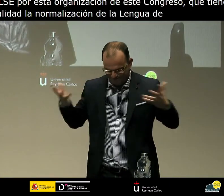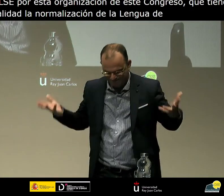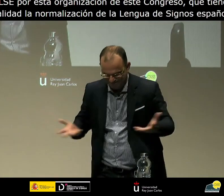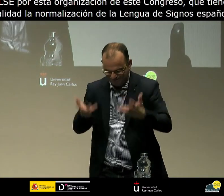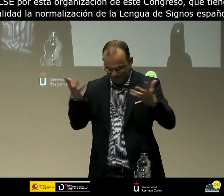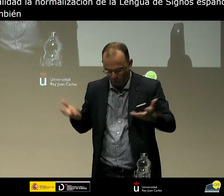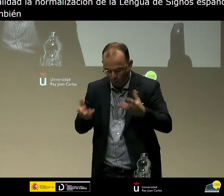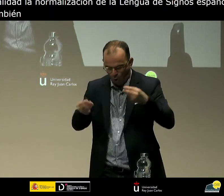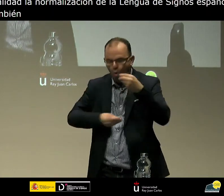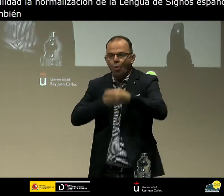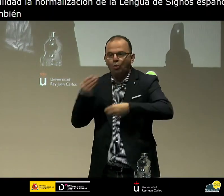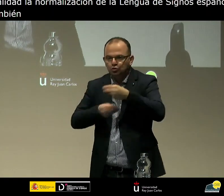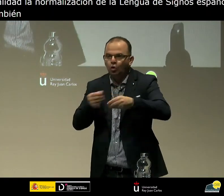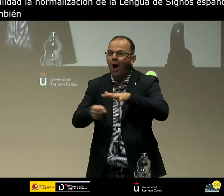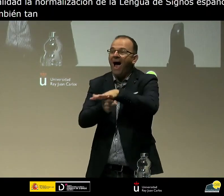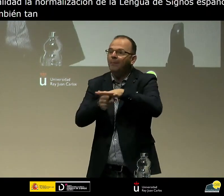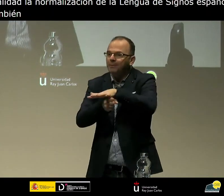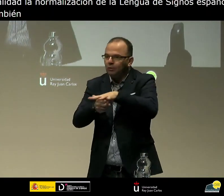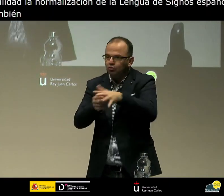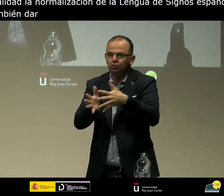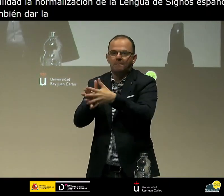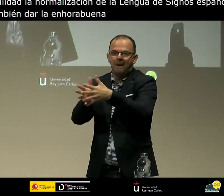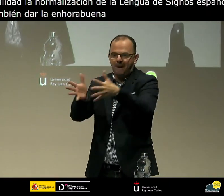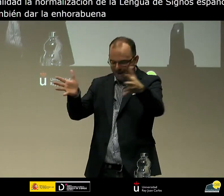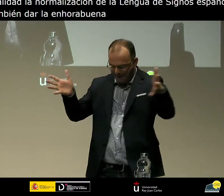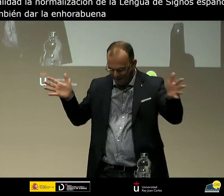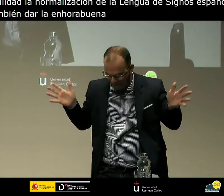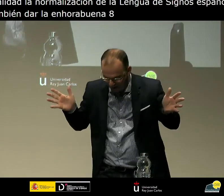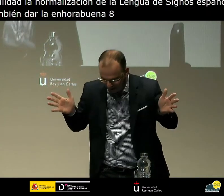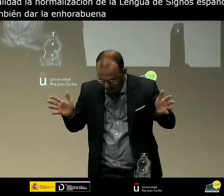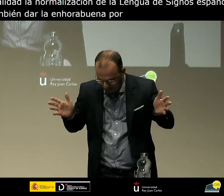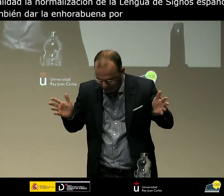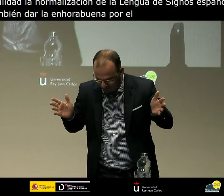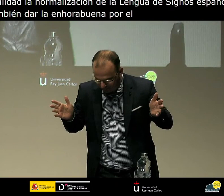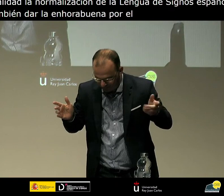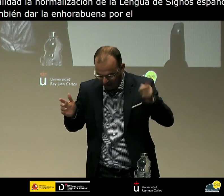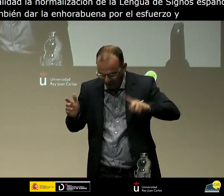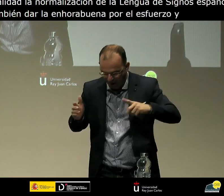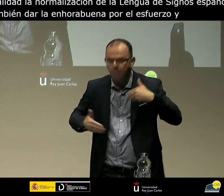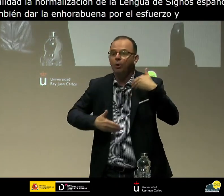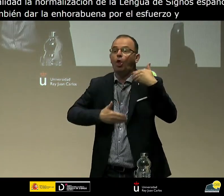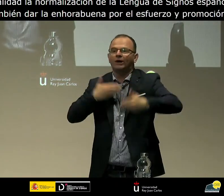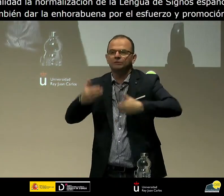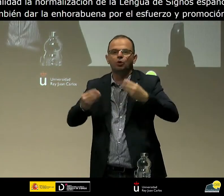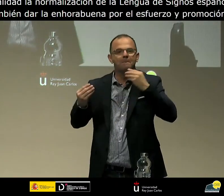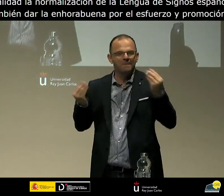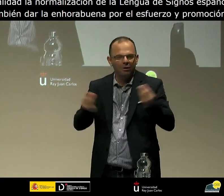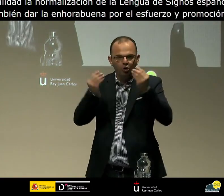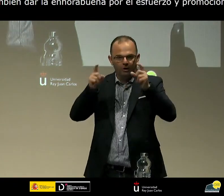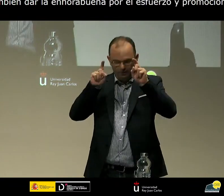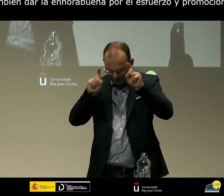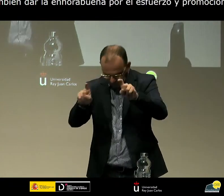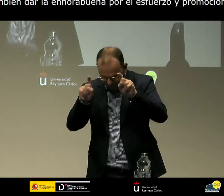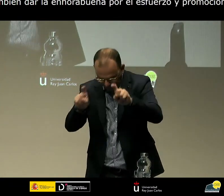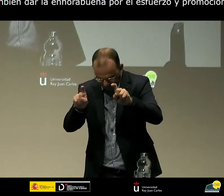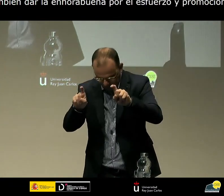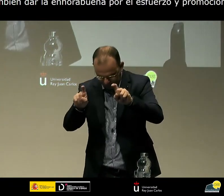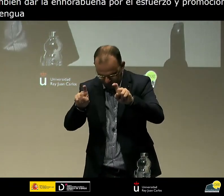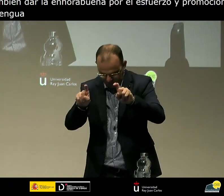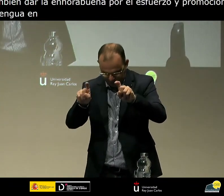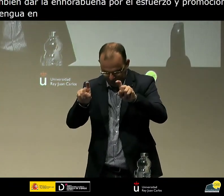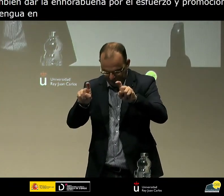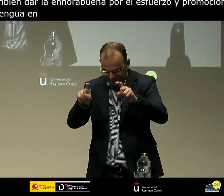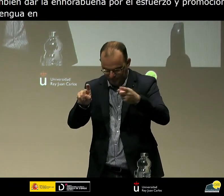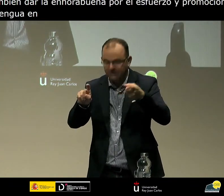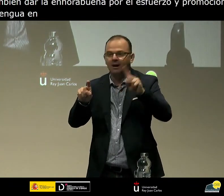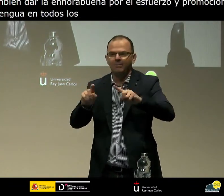También dar la enhorabuena por el esfuerzo y la promoción del uso de la lengua en todos los ámbitos y mejorar